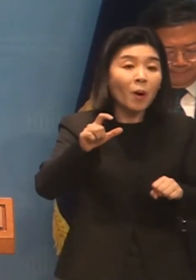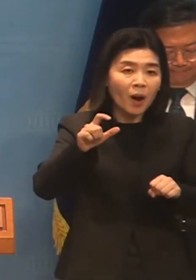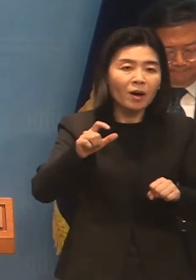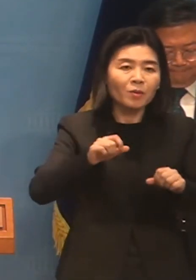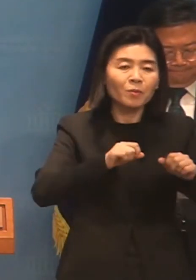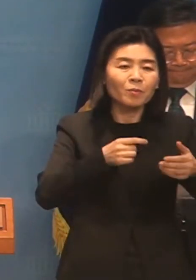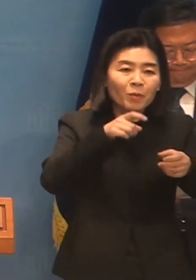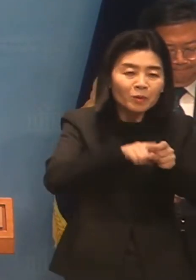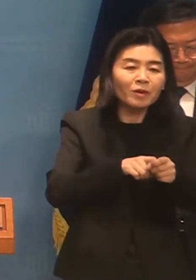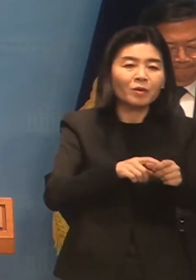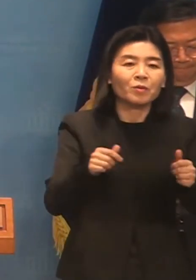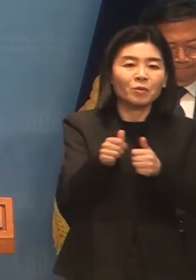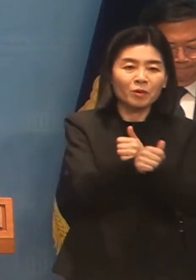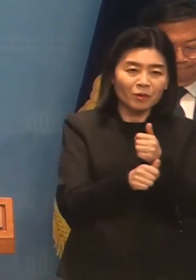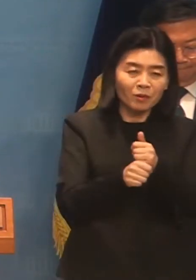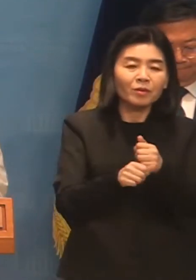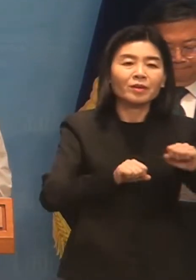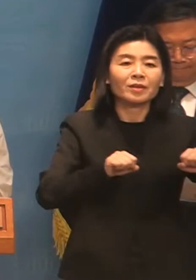일동.